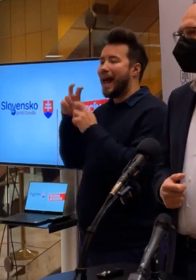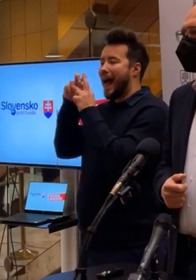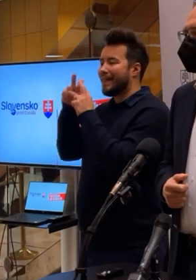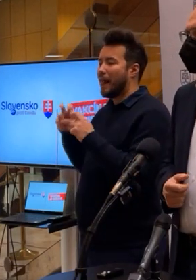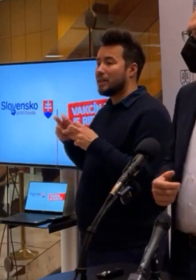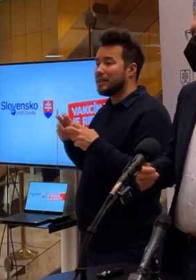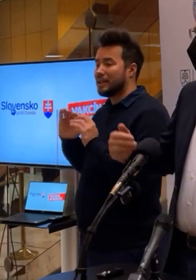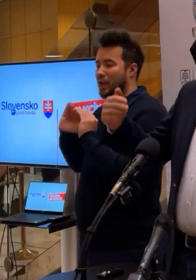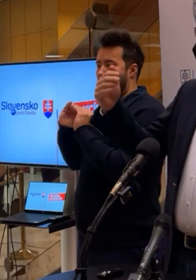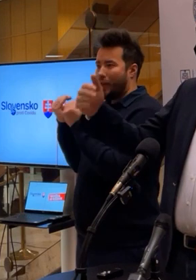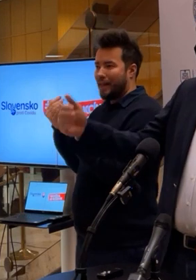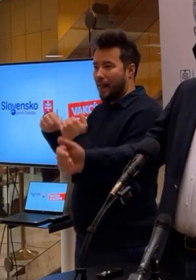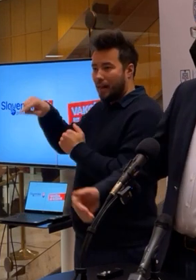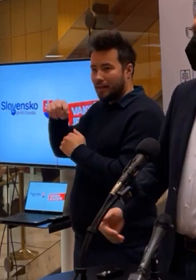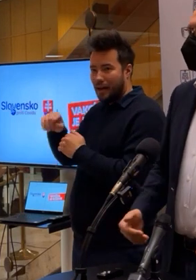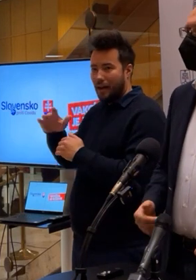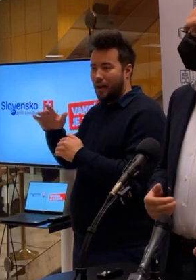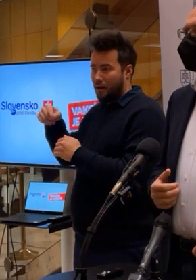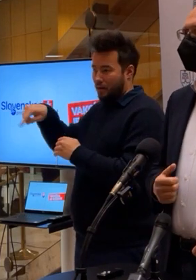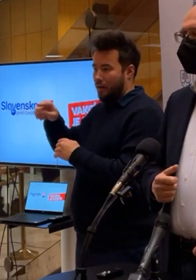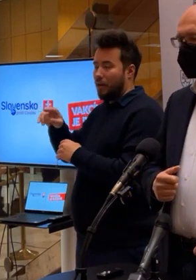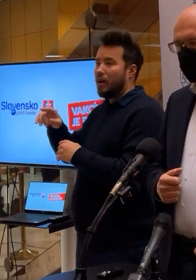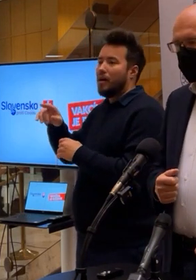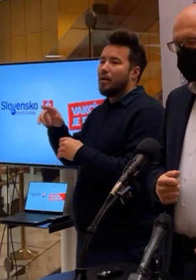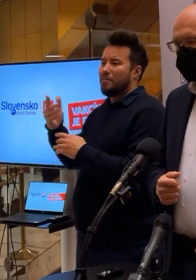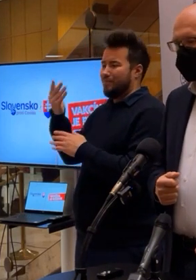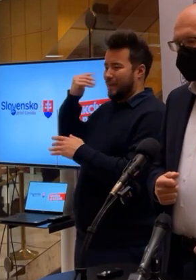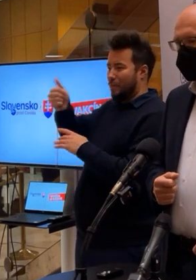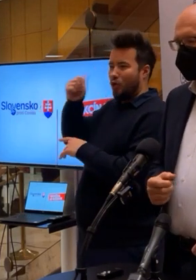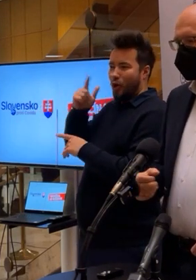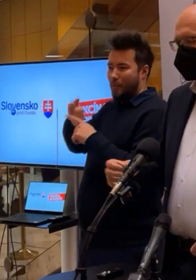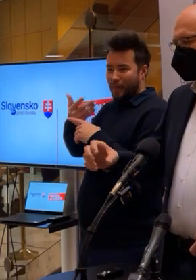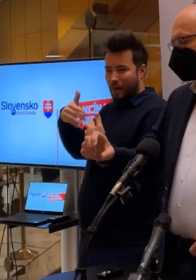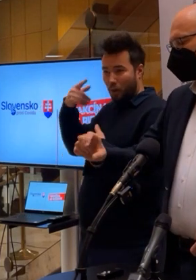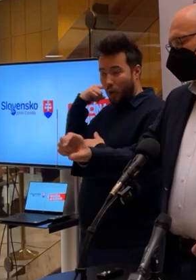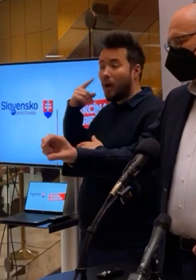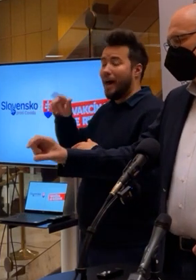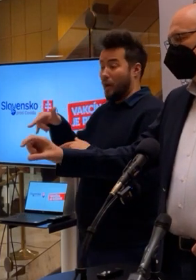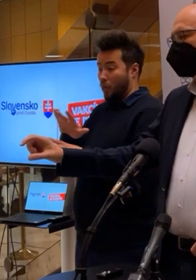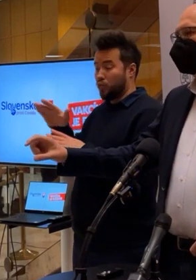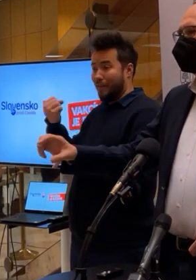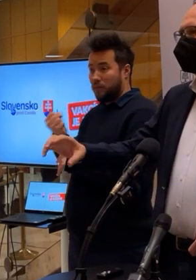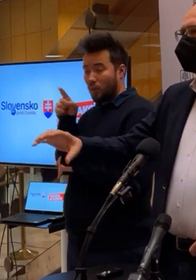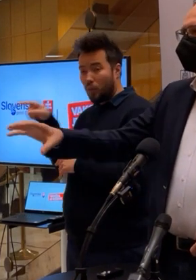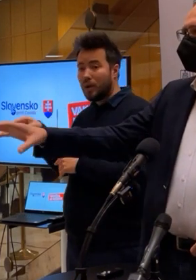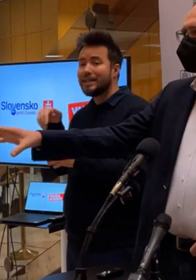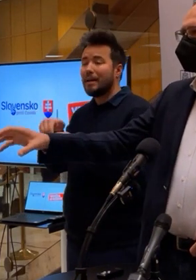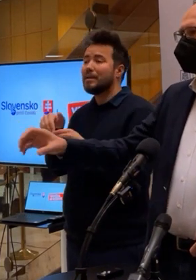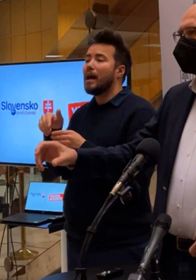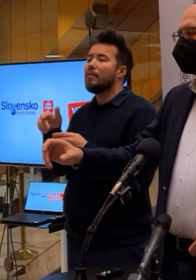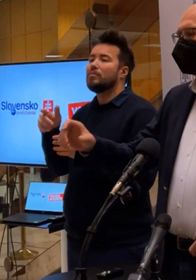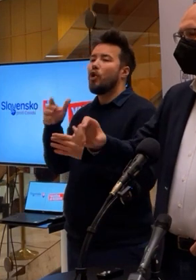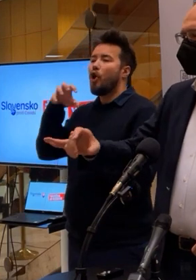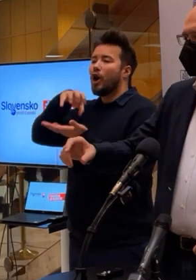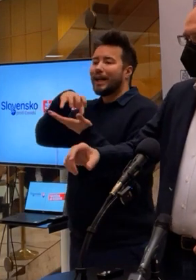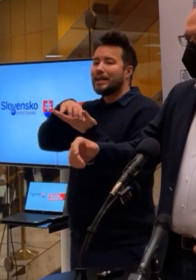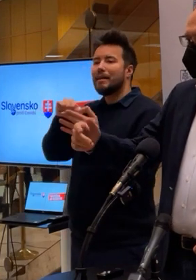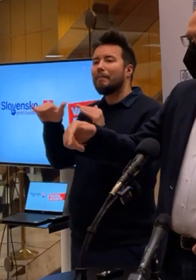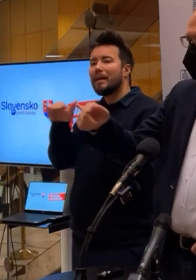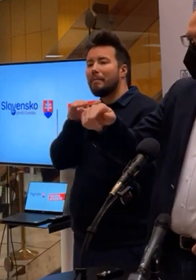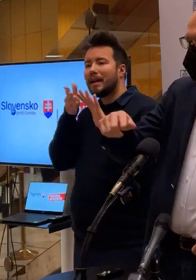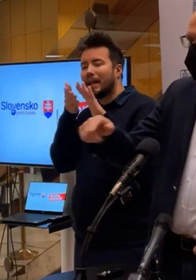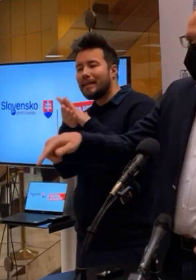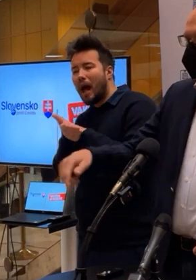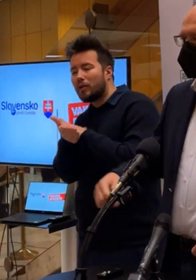dozadu funkčné nebolo, čiže budeme vedieť veľmi rýchlo porovnať, či už s priemernými nájmami v okrese, alebo